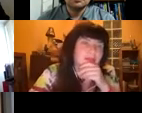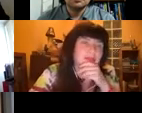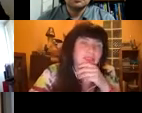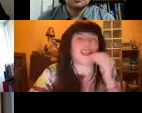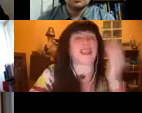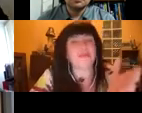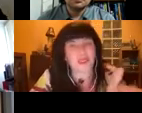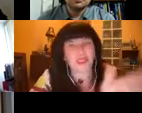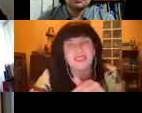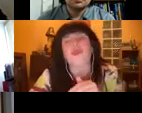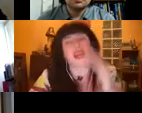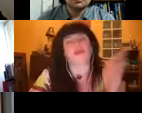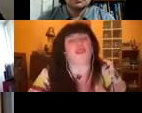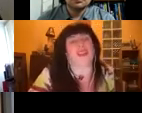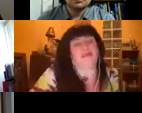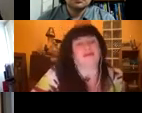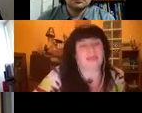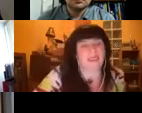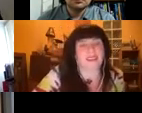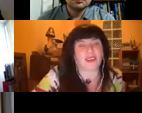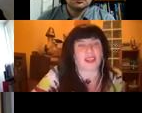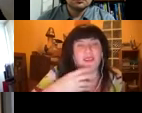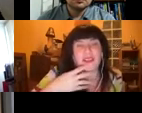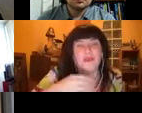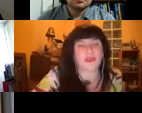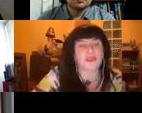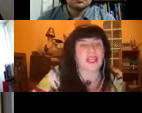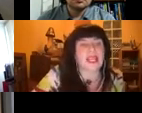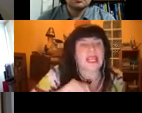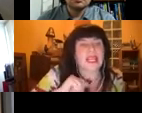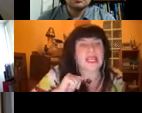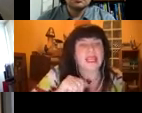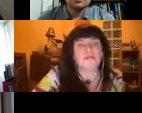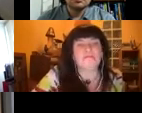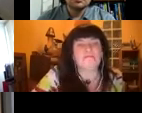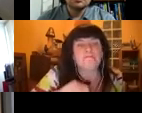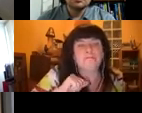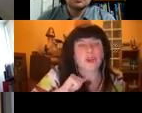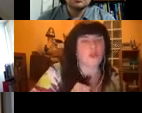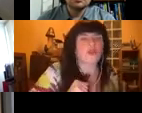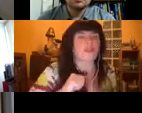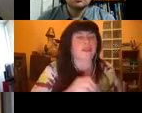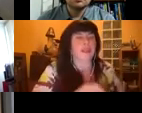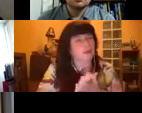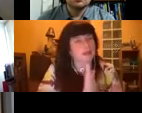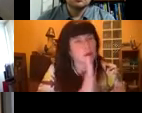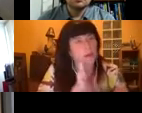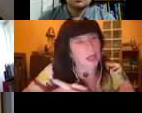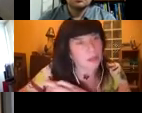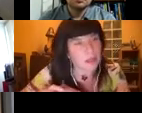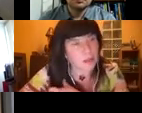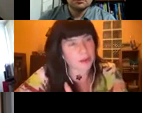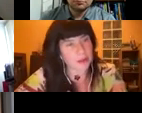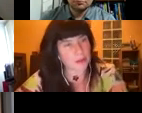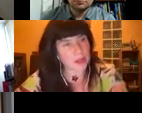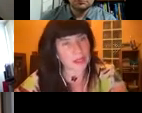modalización, con ejemplos de eso, algunos de los que recorrimos. Y conclusiones finales pasemos a mirar,